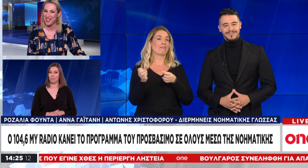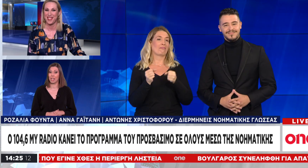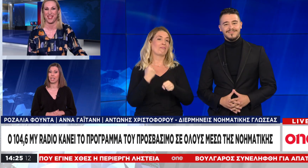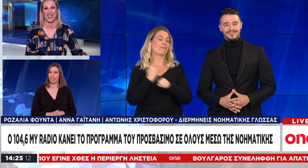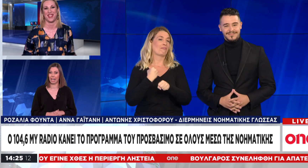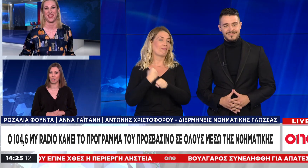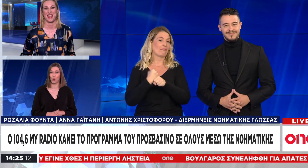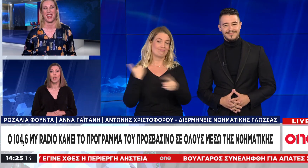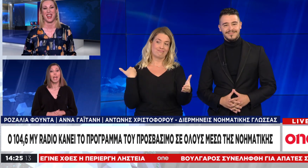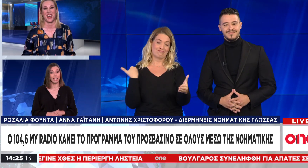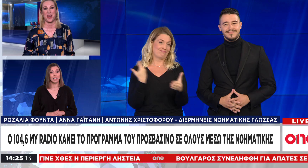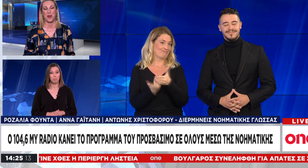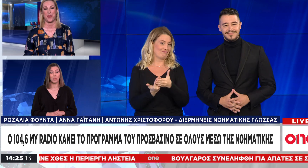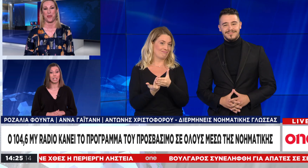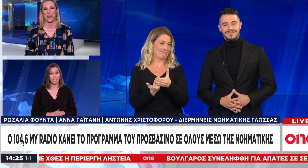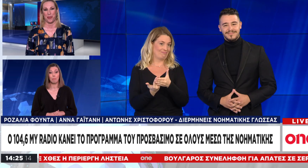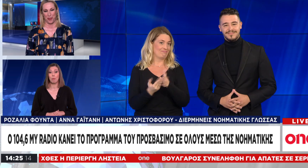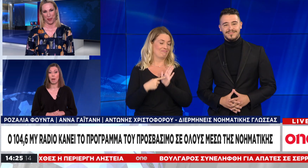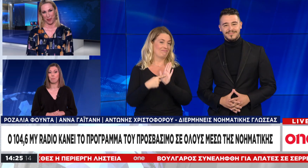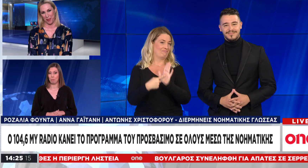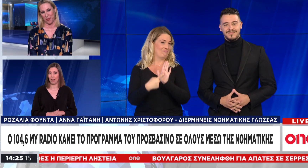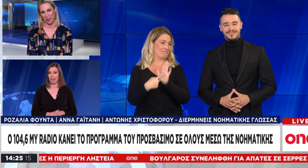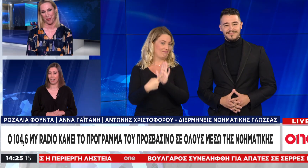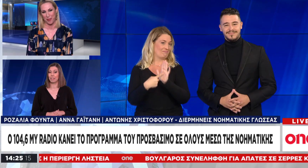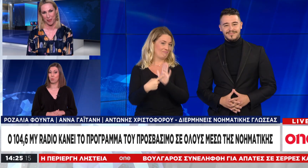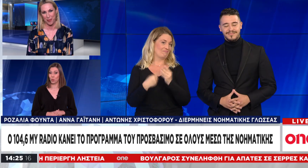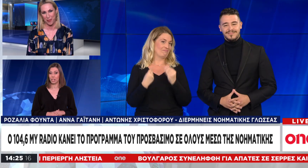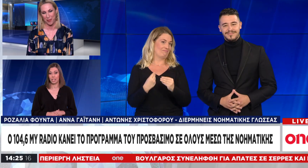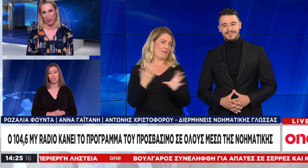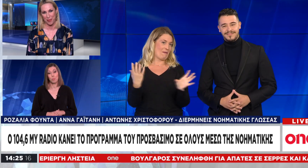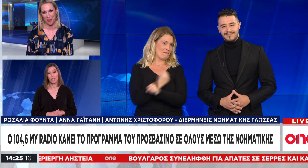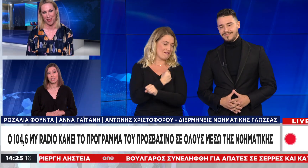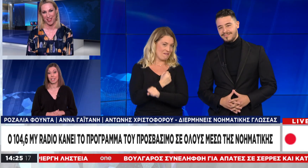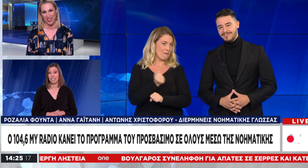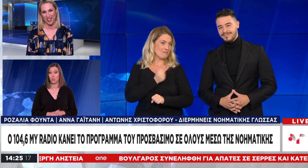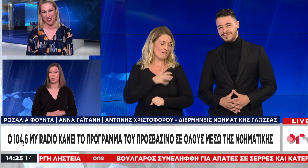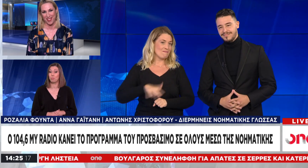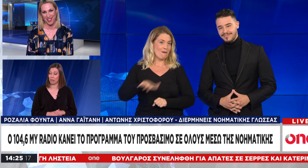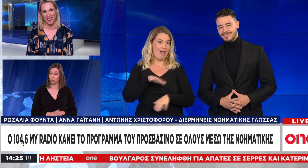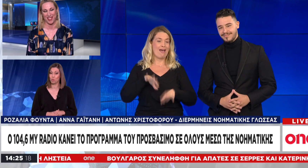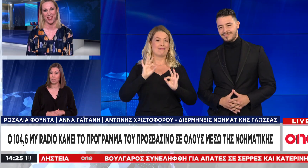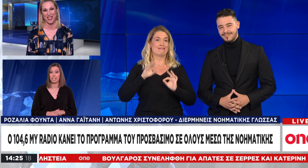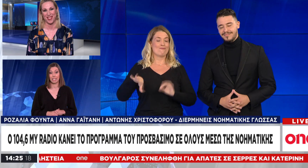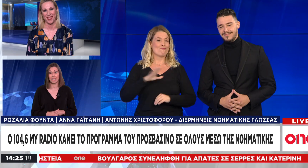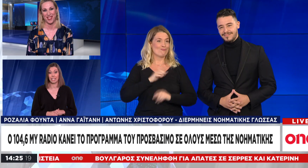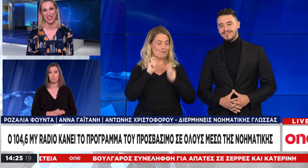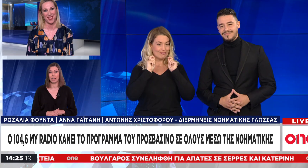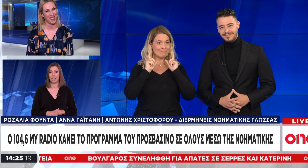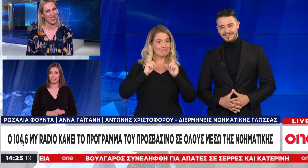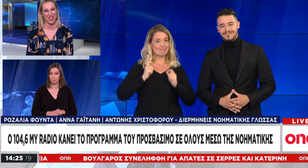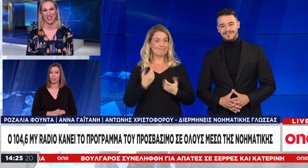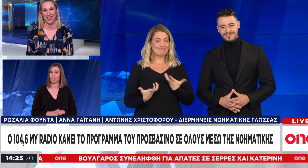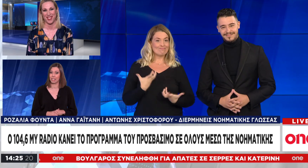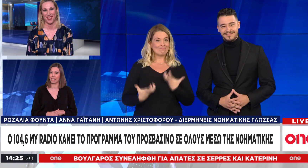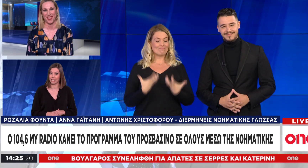ευχέρεια και ταλέντο έτσι λοιπόν δεχτήκαμε με πάρα πάρα πολύ μεγάλη χαρά την πρόταση η οποία έχει ξεκινήσει εδώ και αρκετούς μήνες και συνεχίζεται μέχρι και